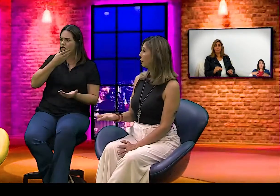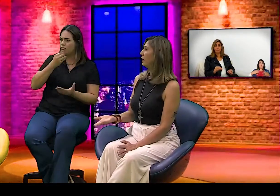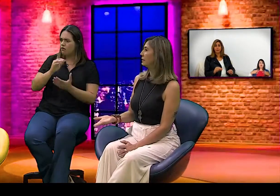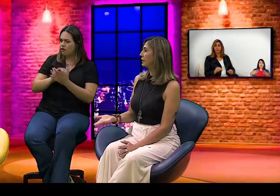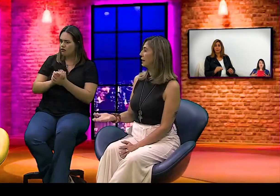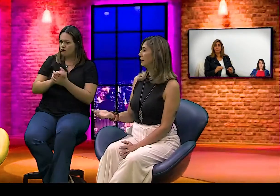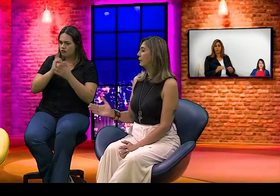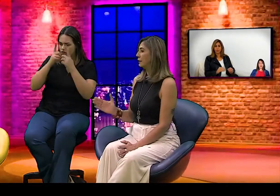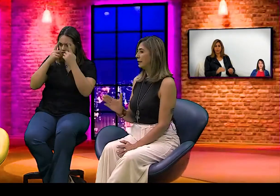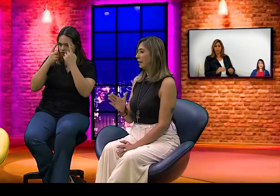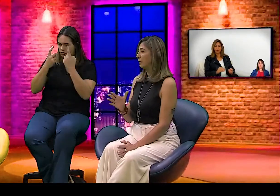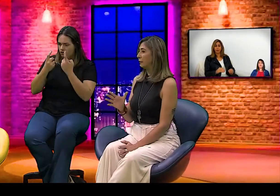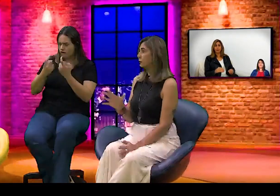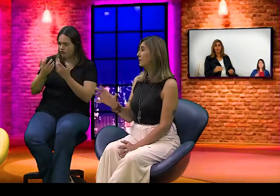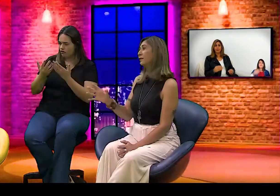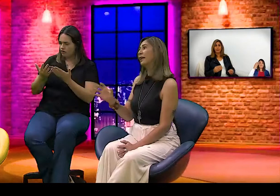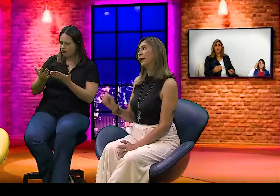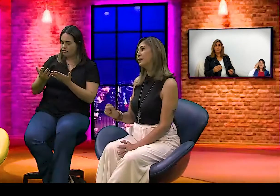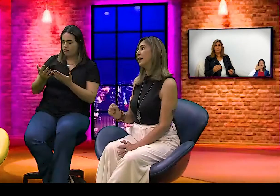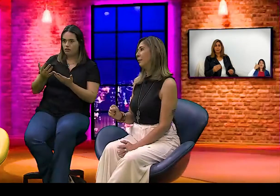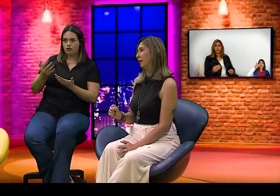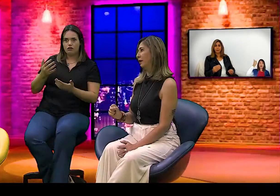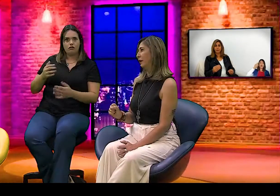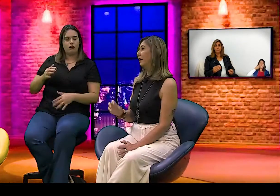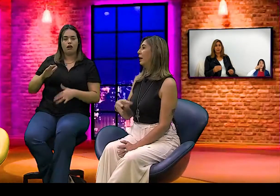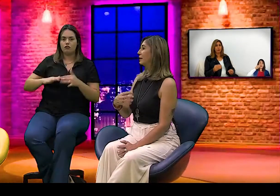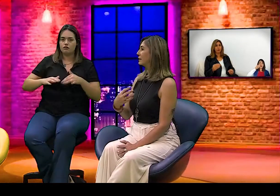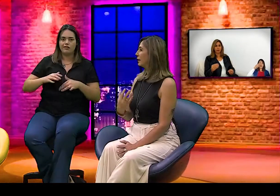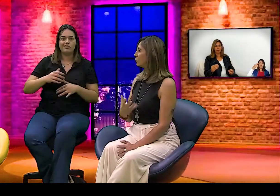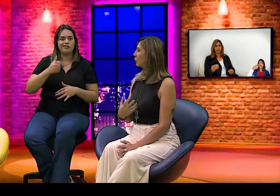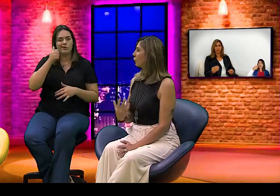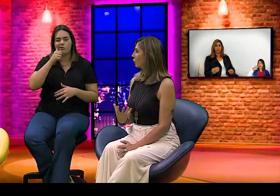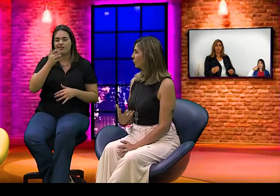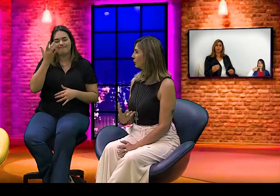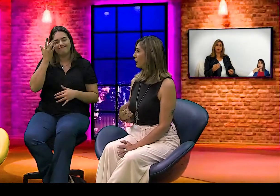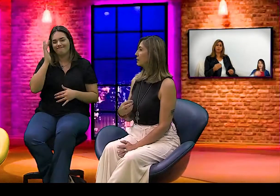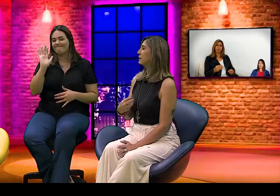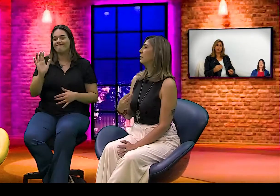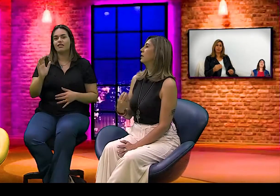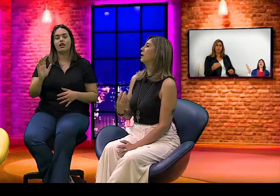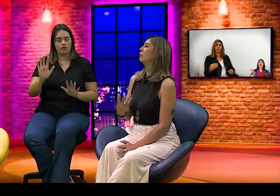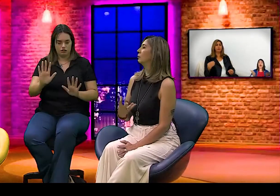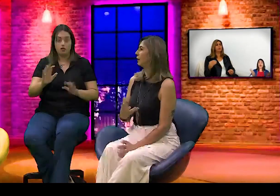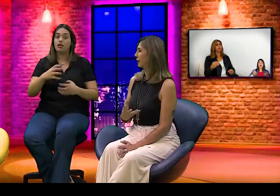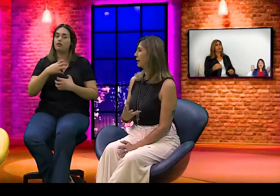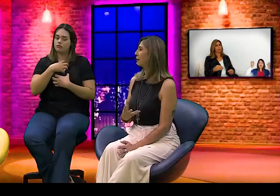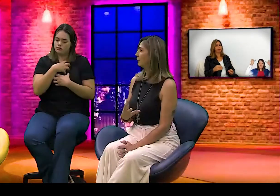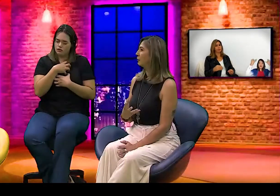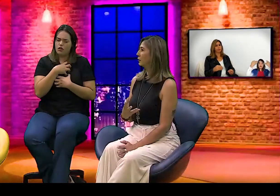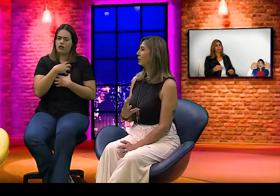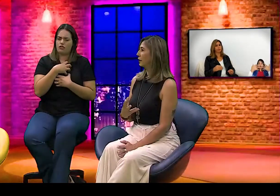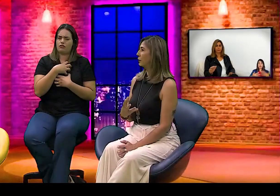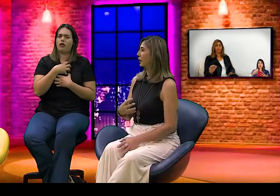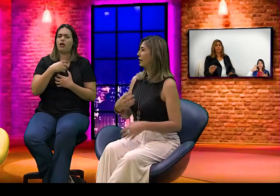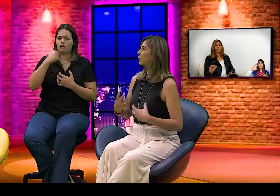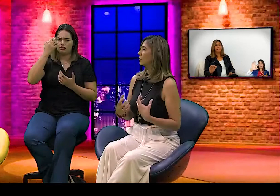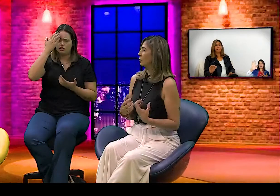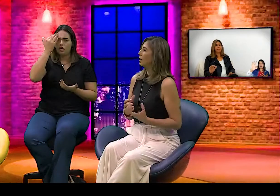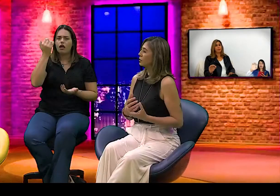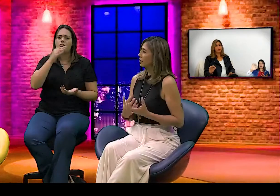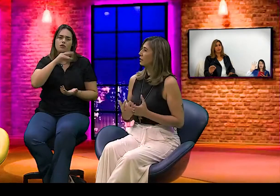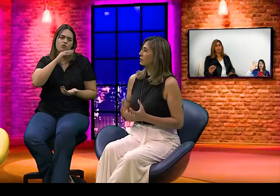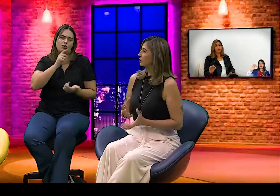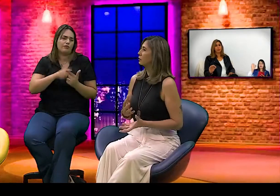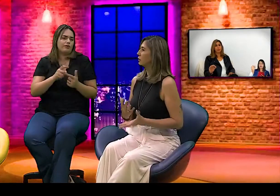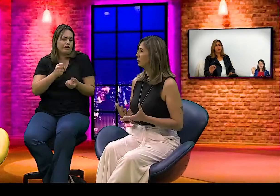isso é violência? Então, assim, a pessoa às vezes ela nem sabe, ela sente o incômodo, ela sabe que algo não está legal, né? Porque ali